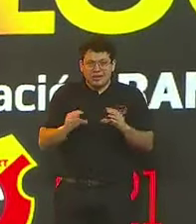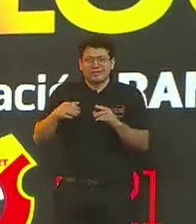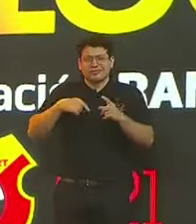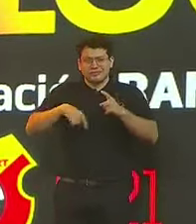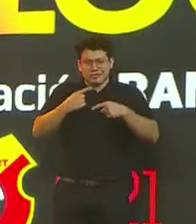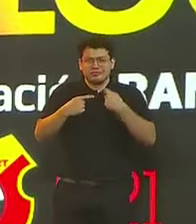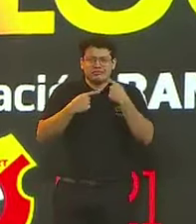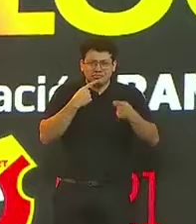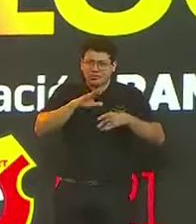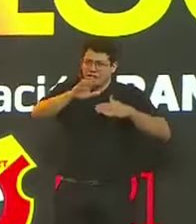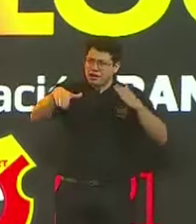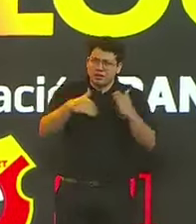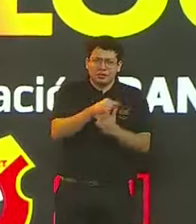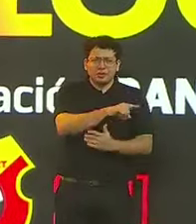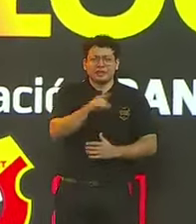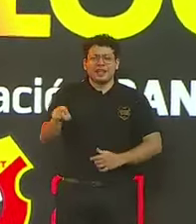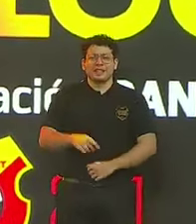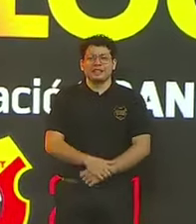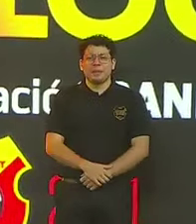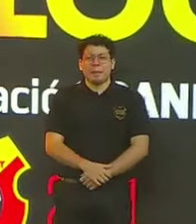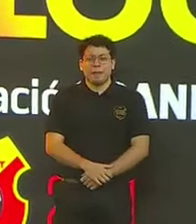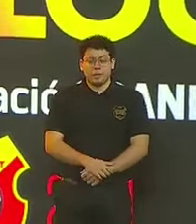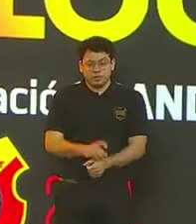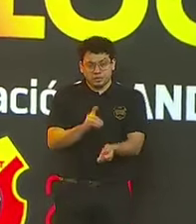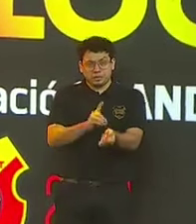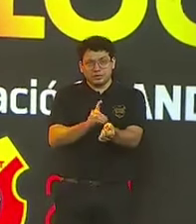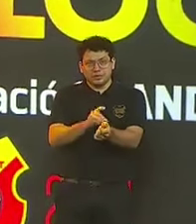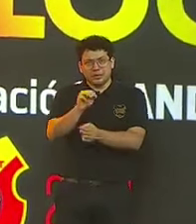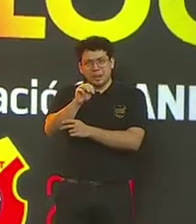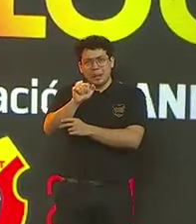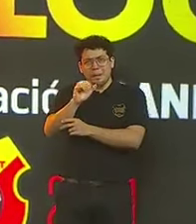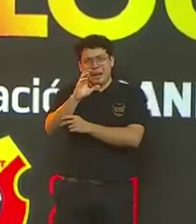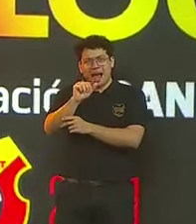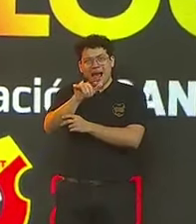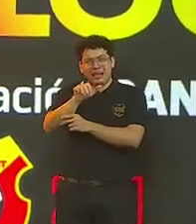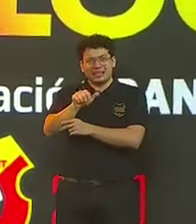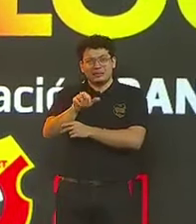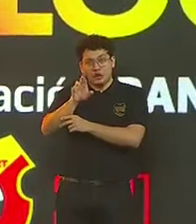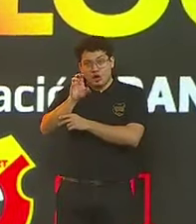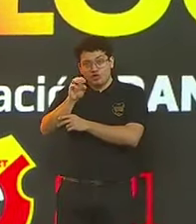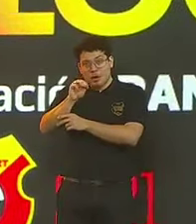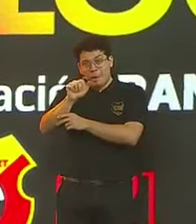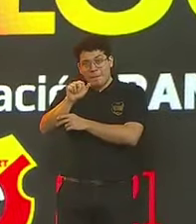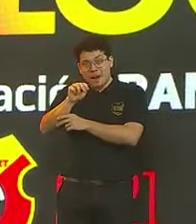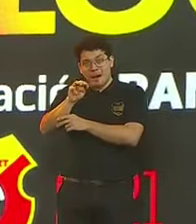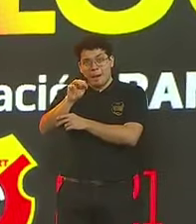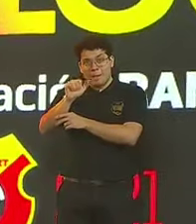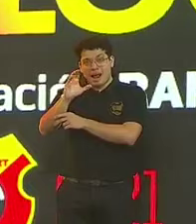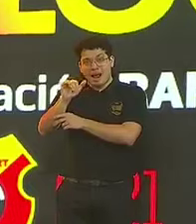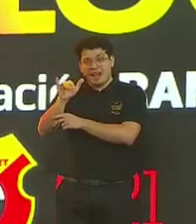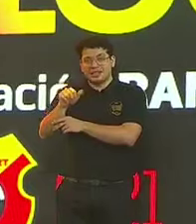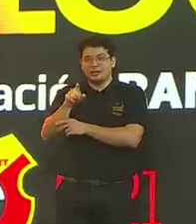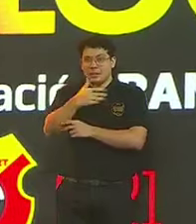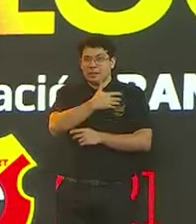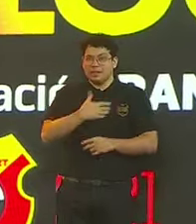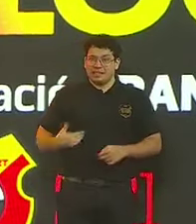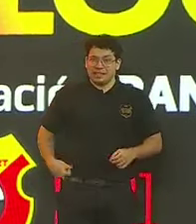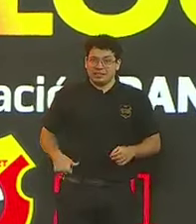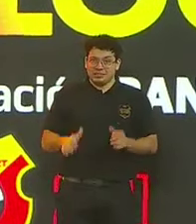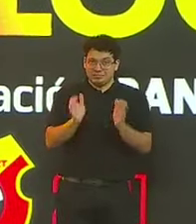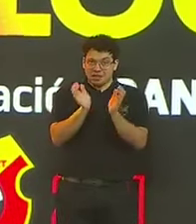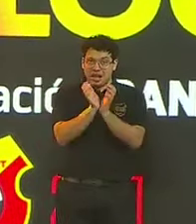todos. El doctor Macaya, Román Macaya, presidente de la Caja Costarricense de Seguro Social,